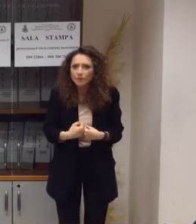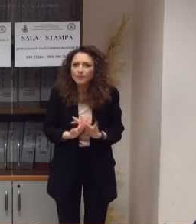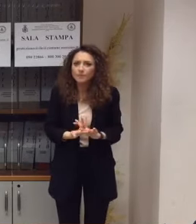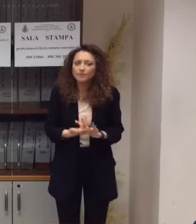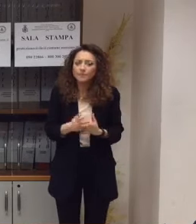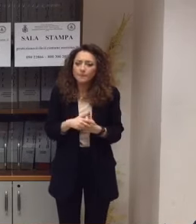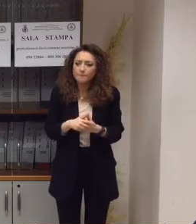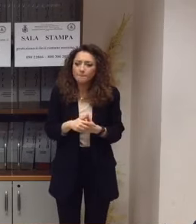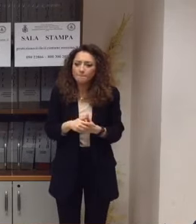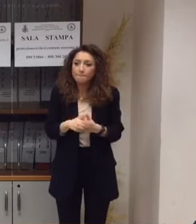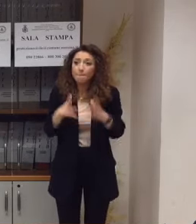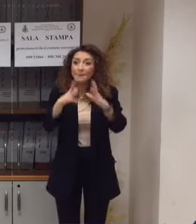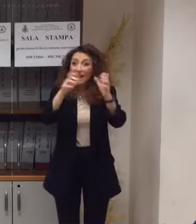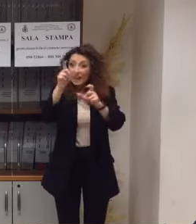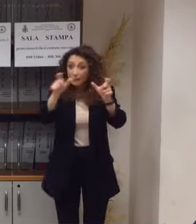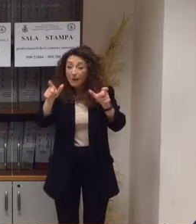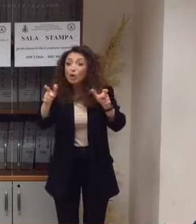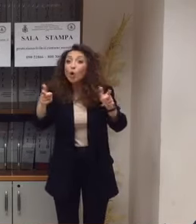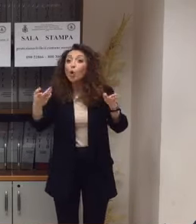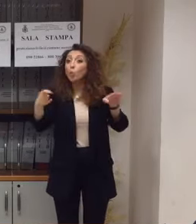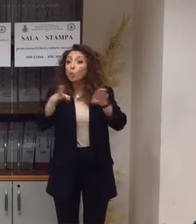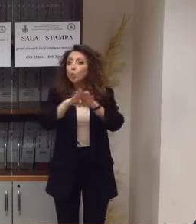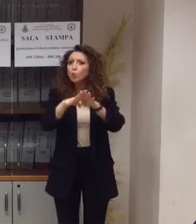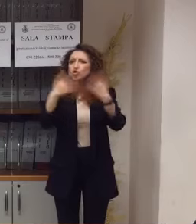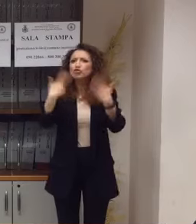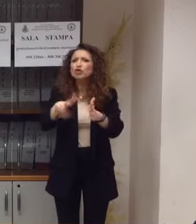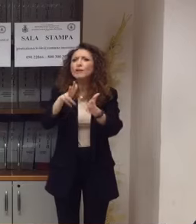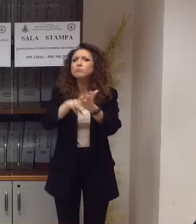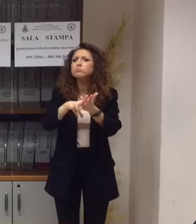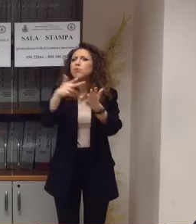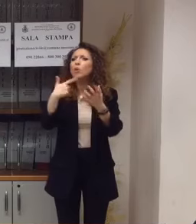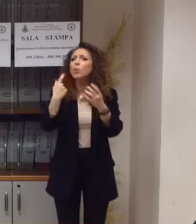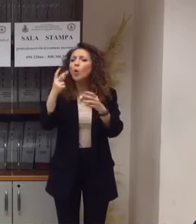chiuso e che gli è stato promesso questi 600 euro, questi 800 euro,